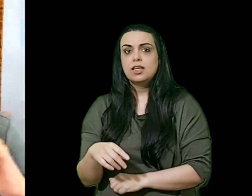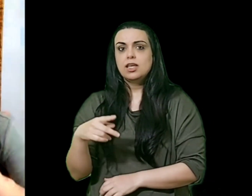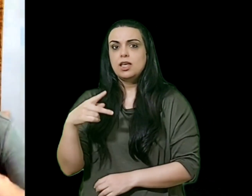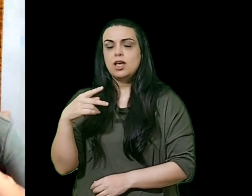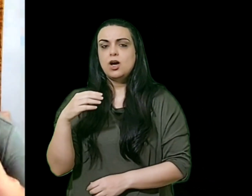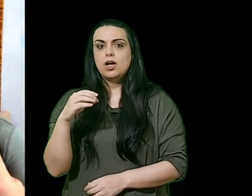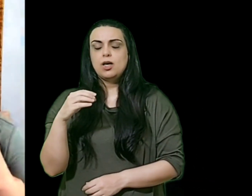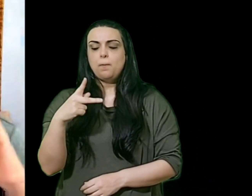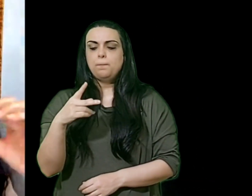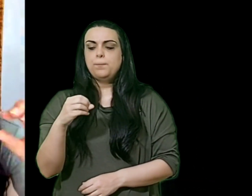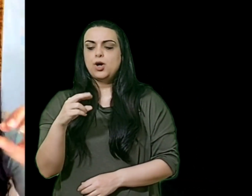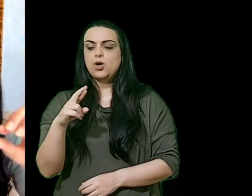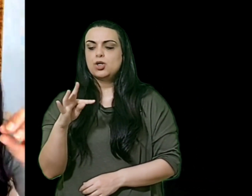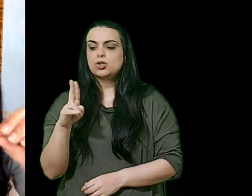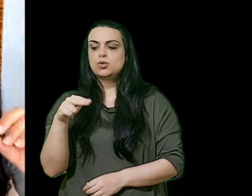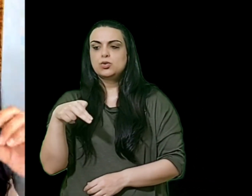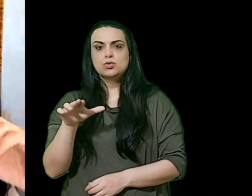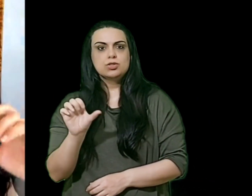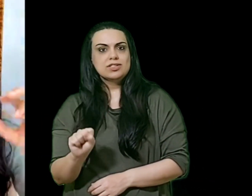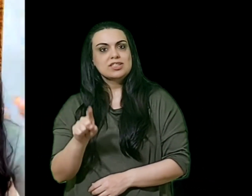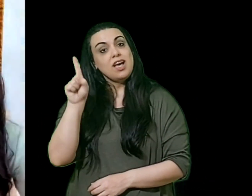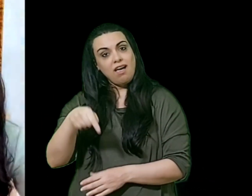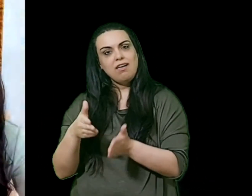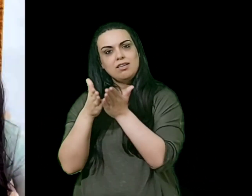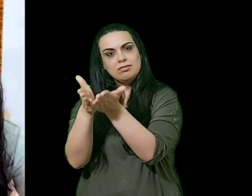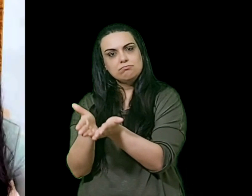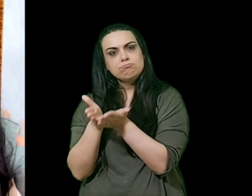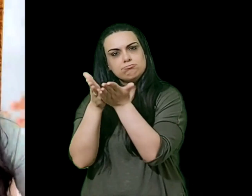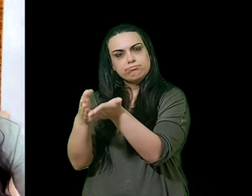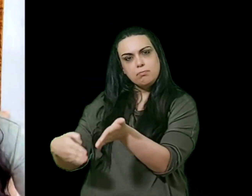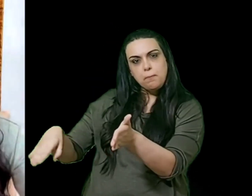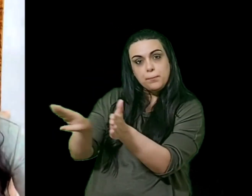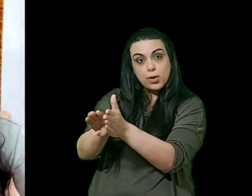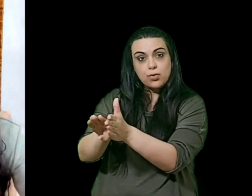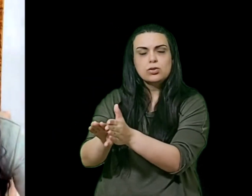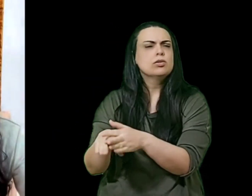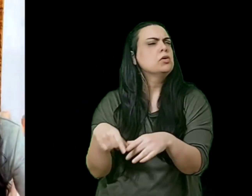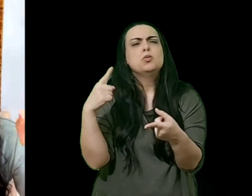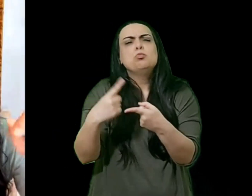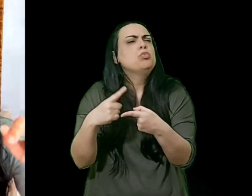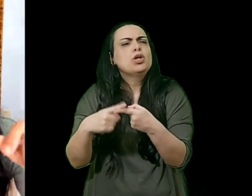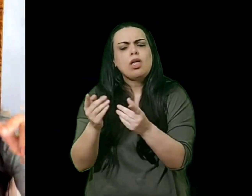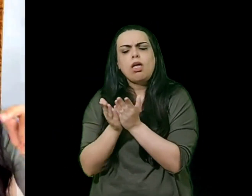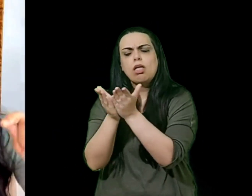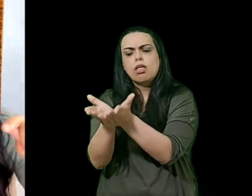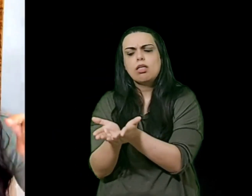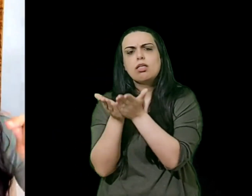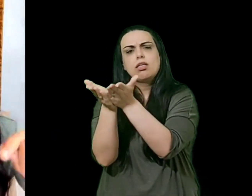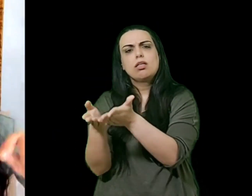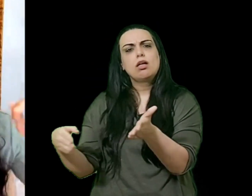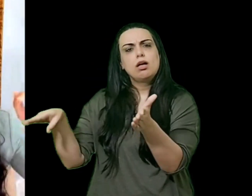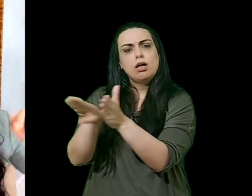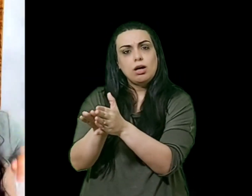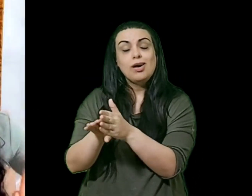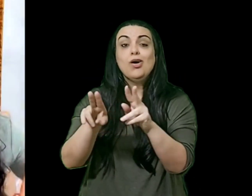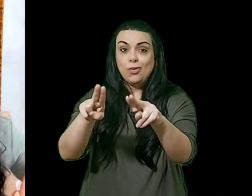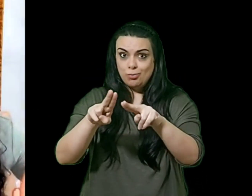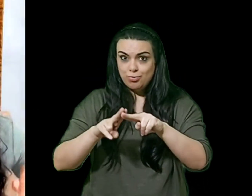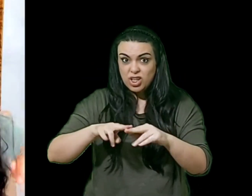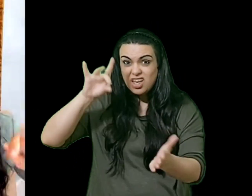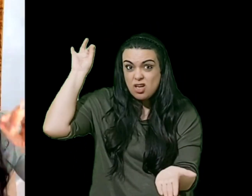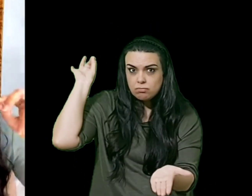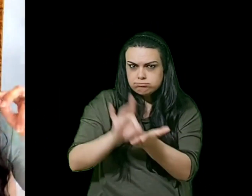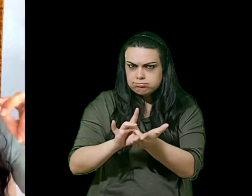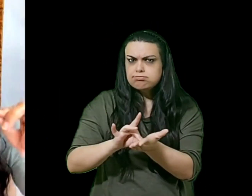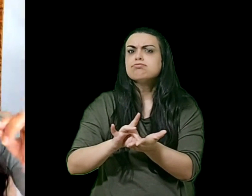Portunus vem de portos, que é porto do mar. E por que porto do mar? Porque originalmente essa